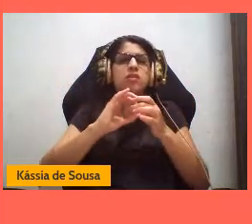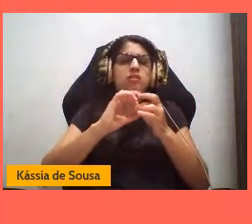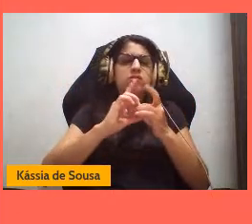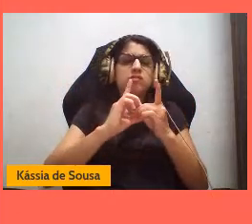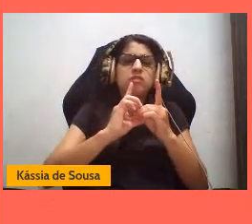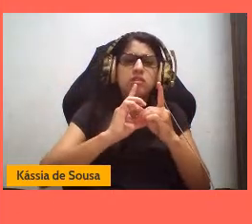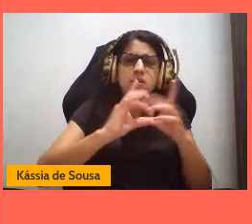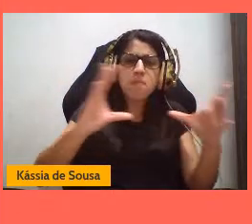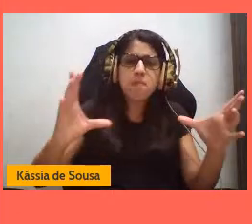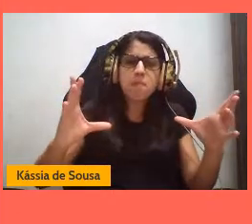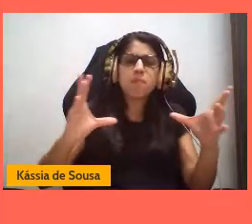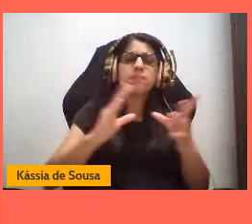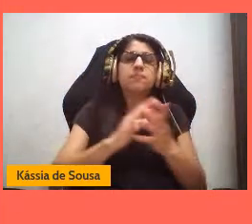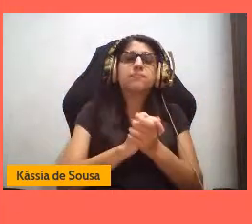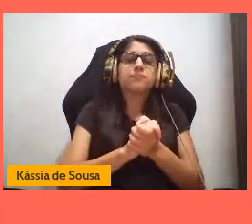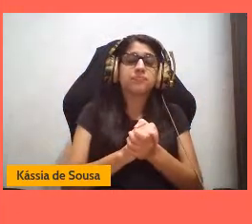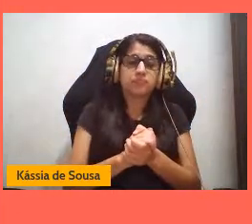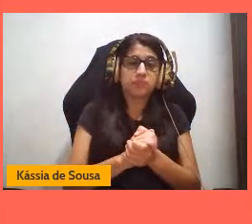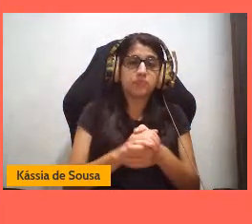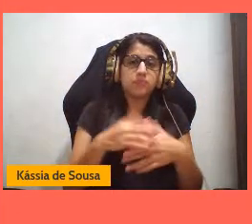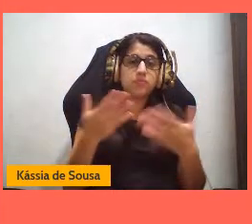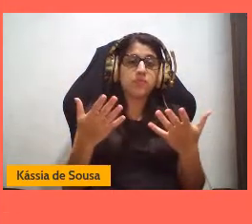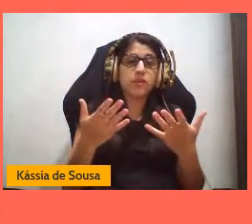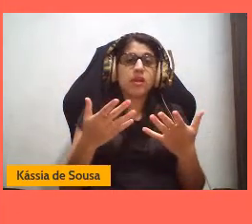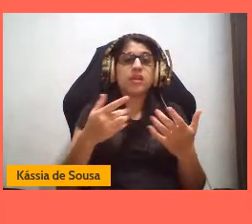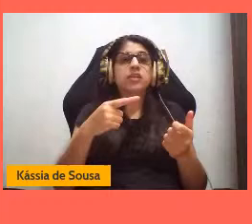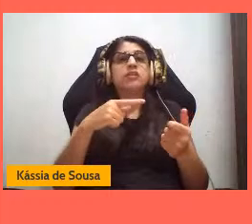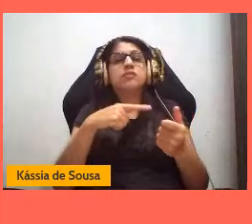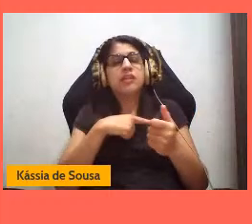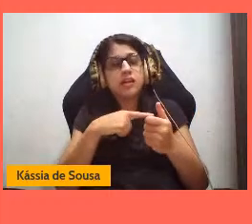faz o que a gente já tem,